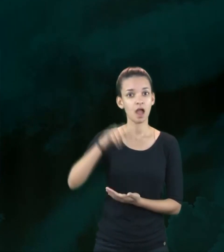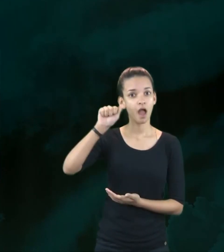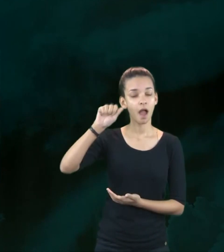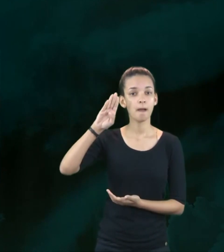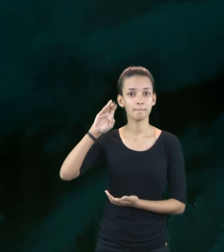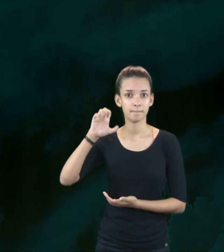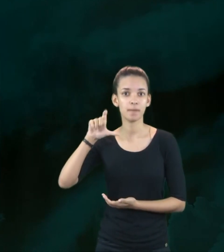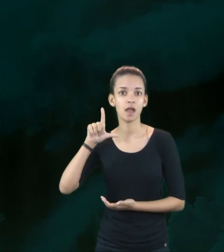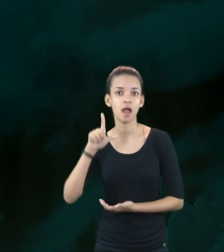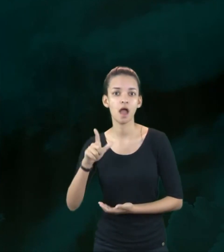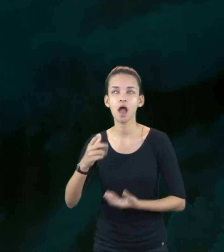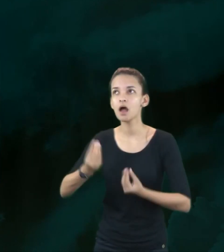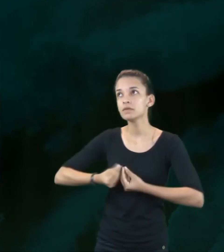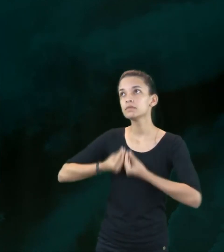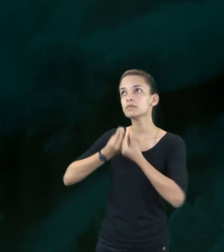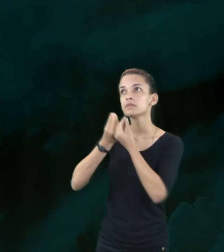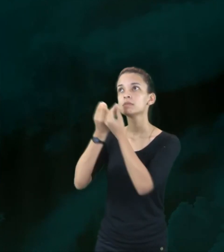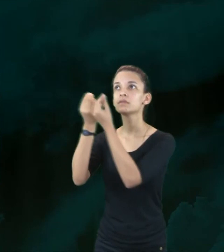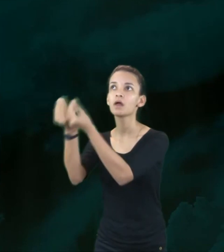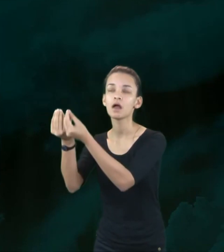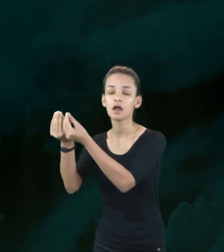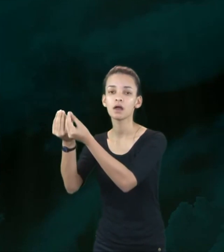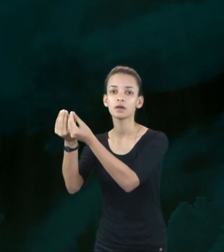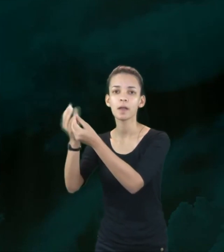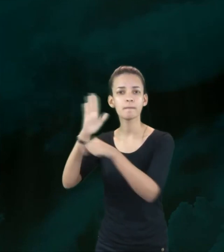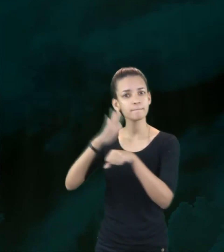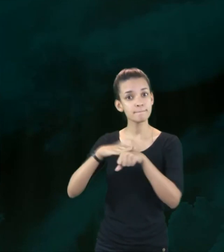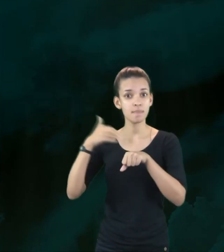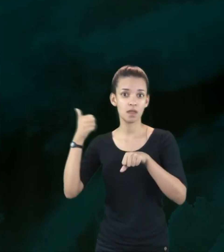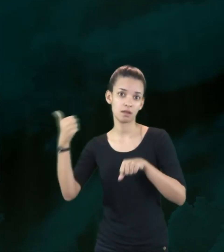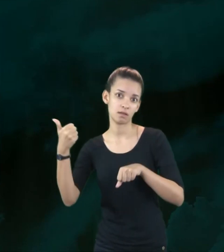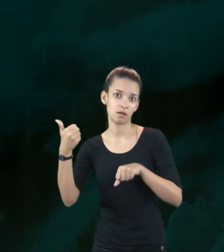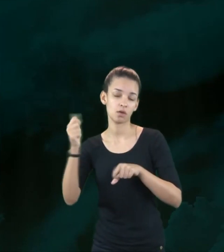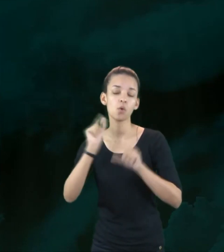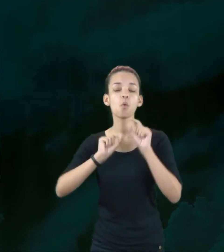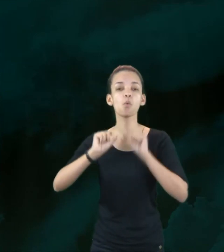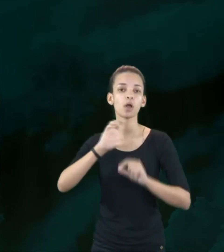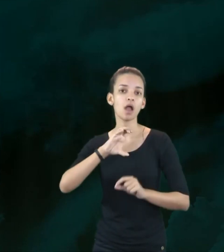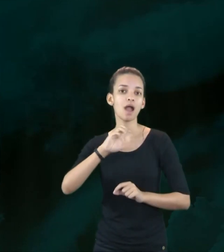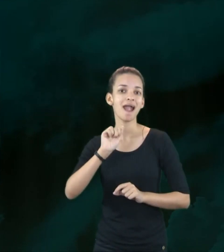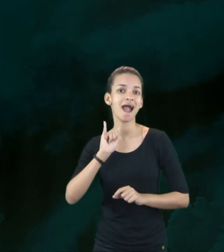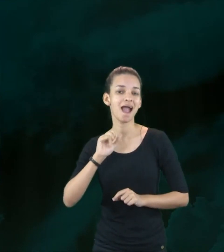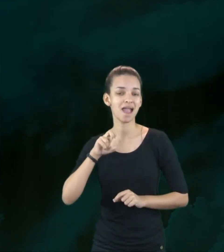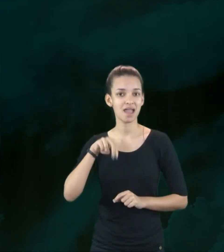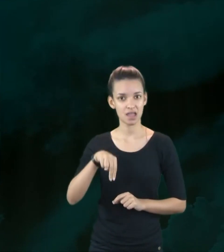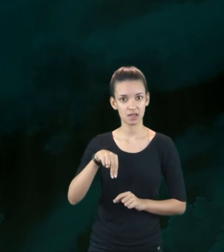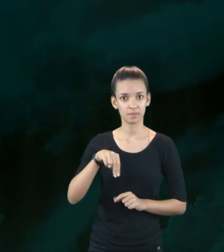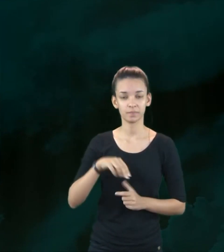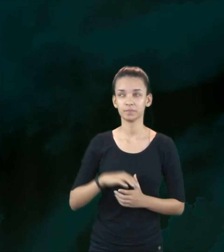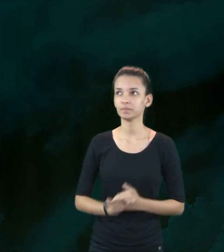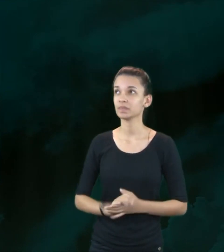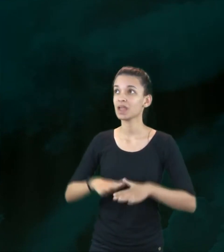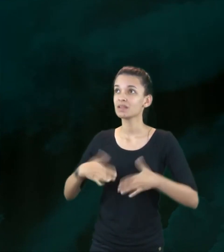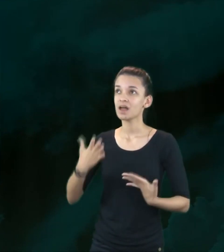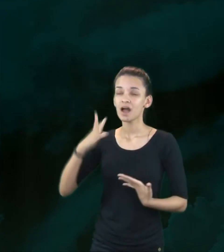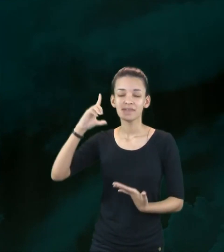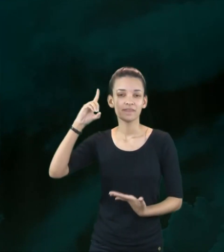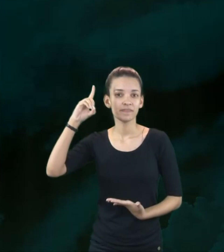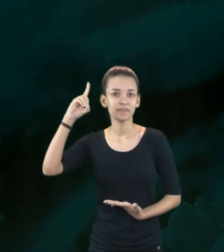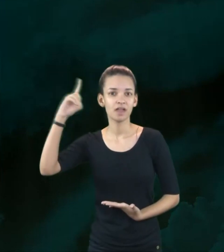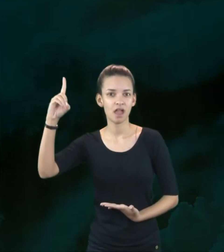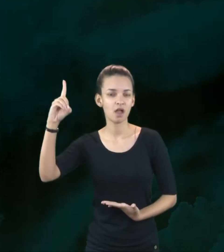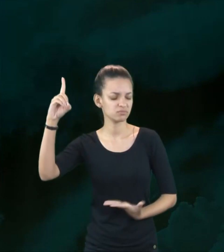sacrifício do que Caim, pelo qual obteve testemunho de ser justo, tendo a aprovação de Deus quanto às suas ofertas.